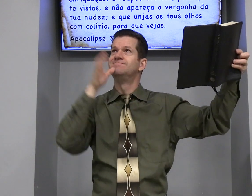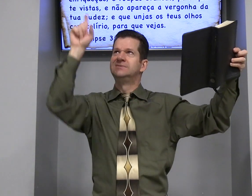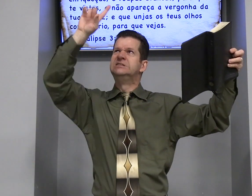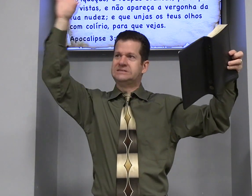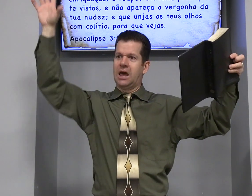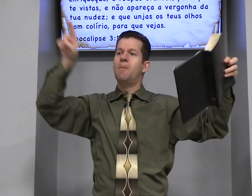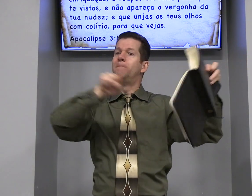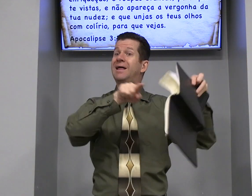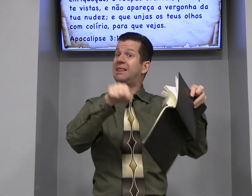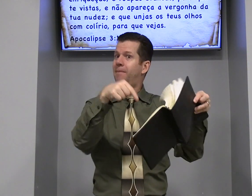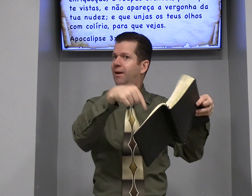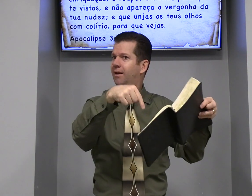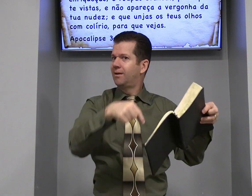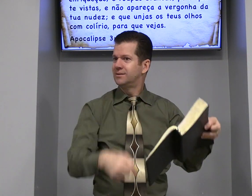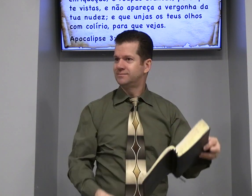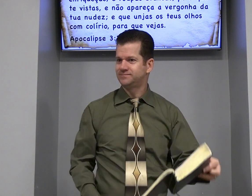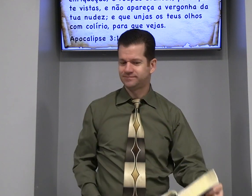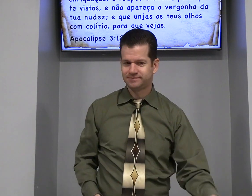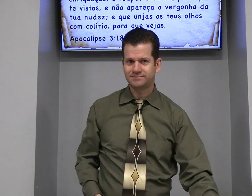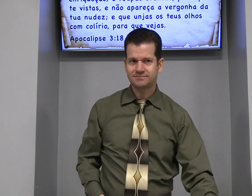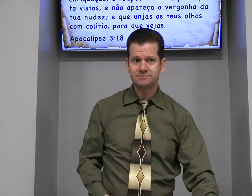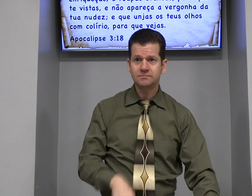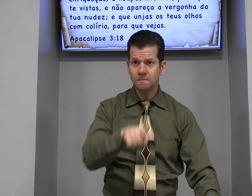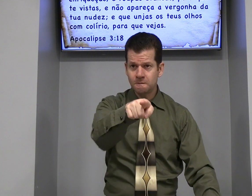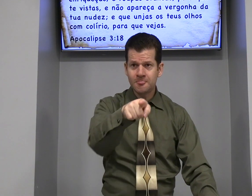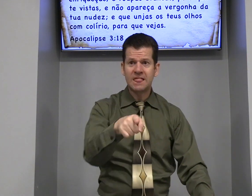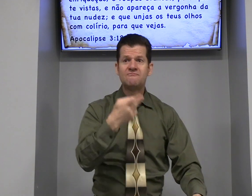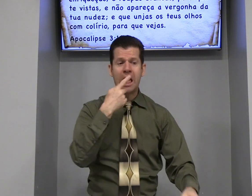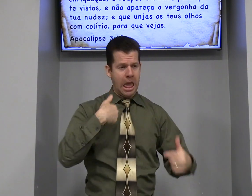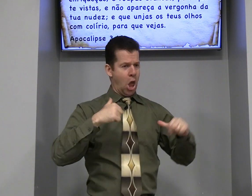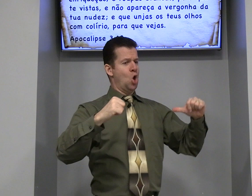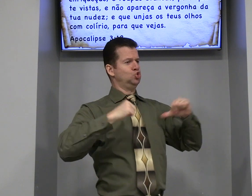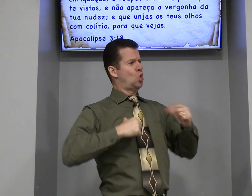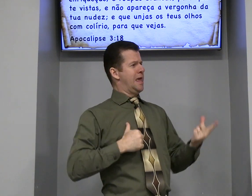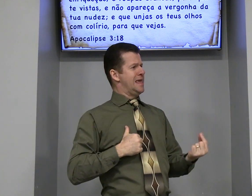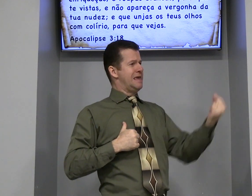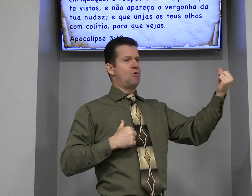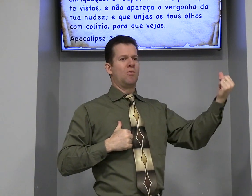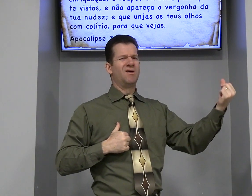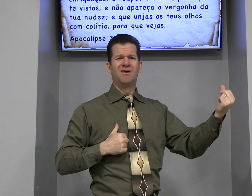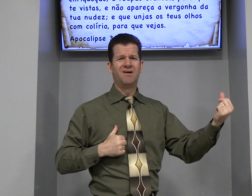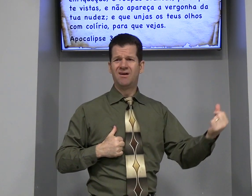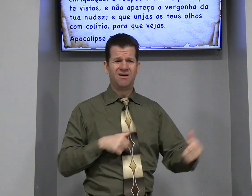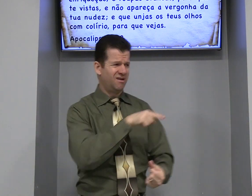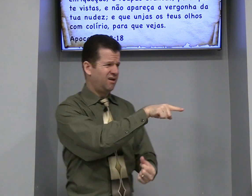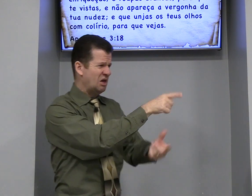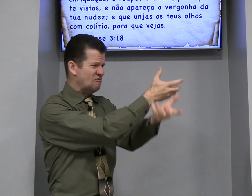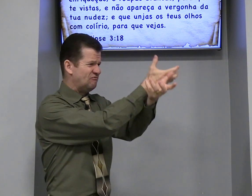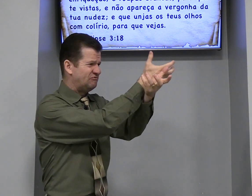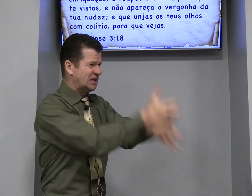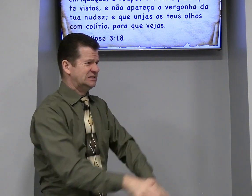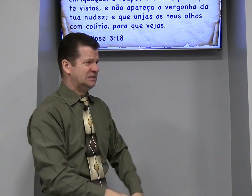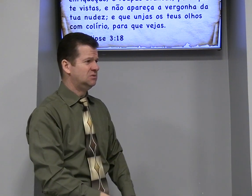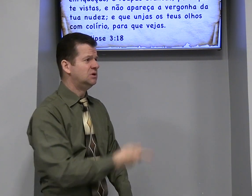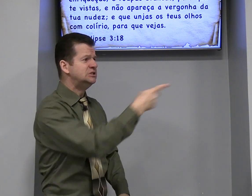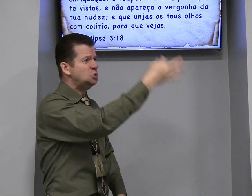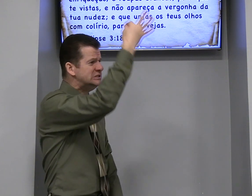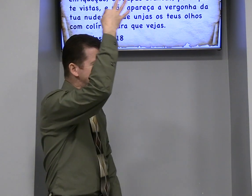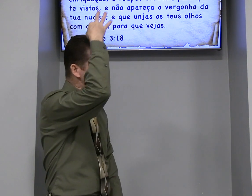Você vai achar a riqueza do Espírito na palavra de Deus. Eu sou rico, mas Deus falou, você